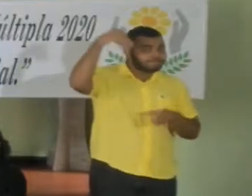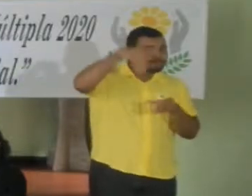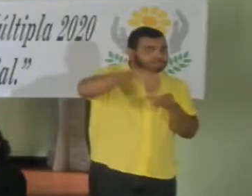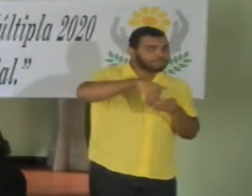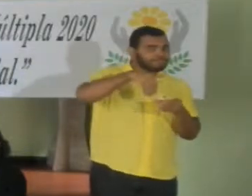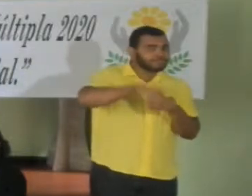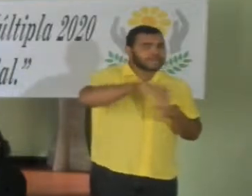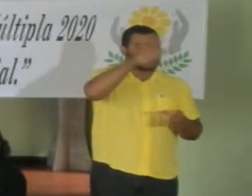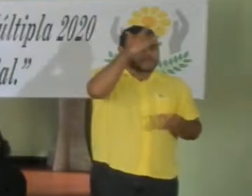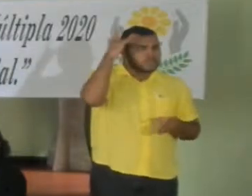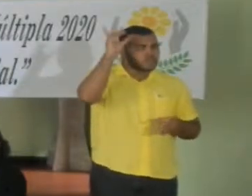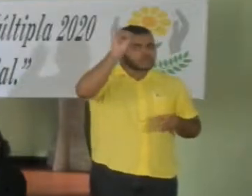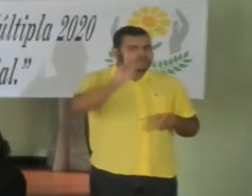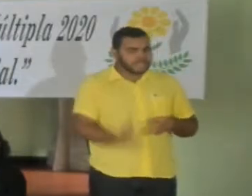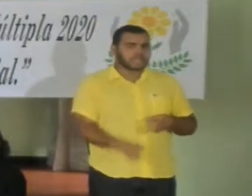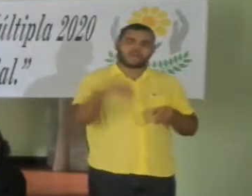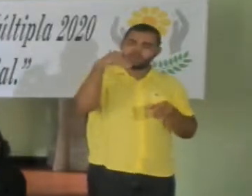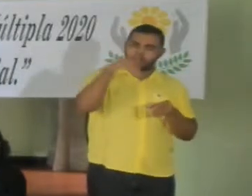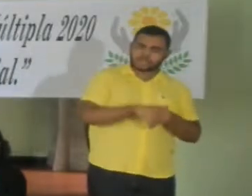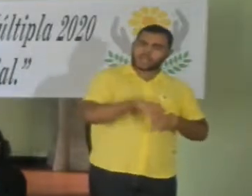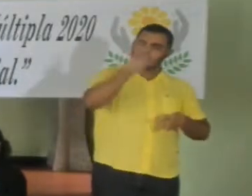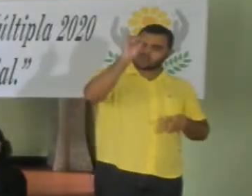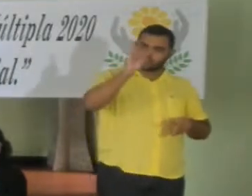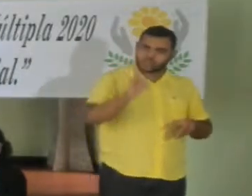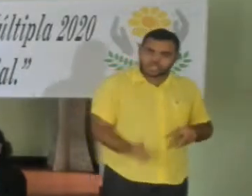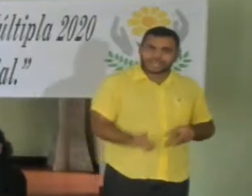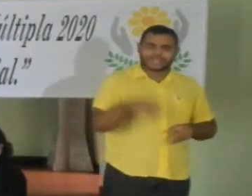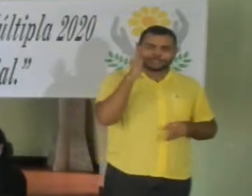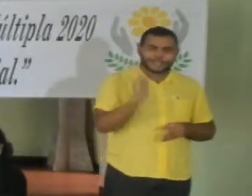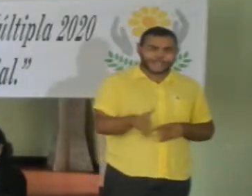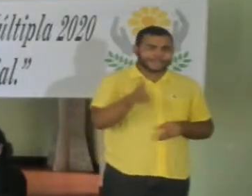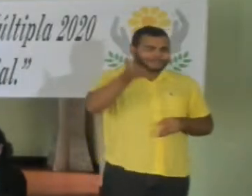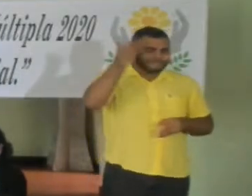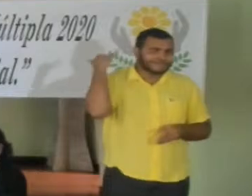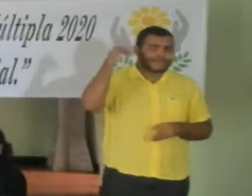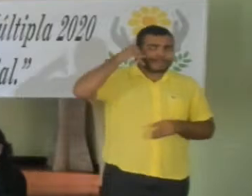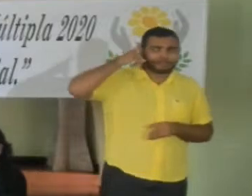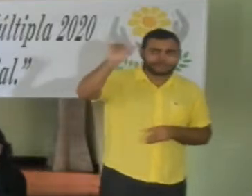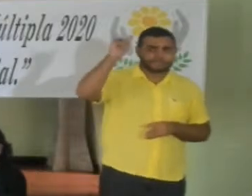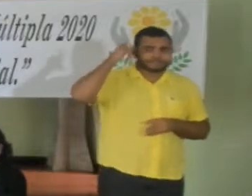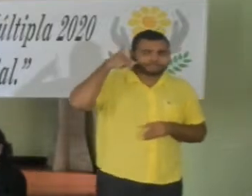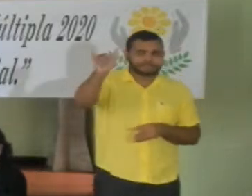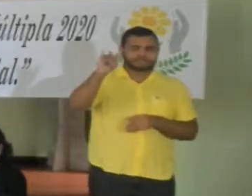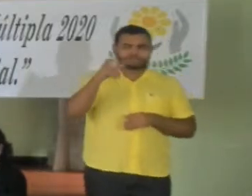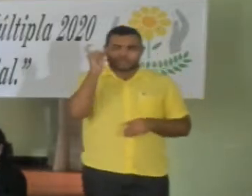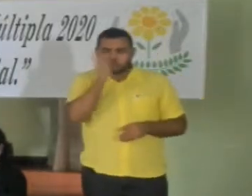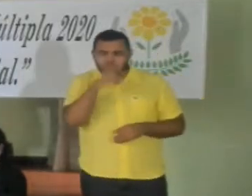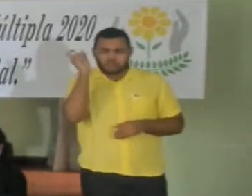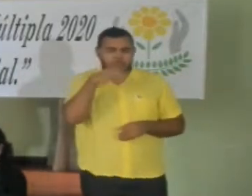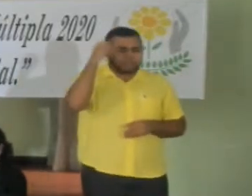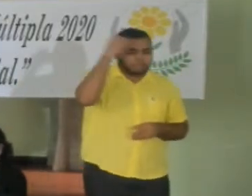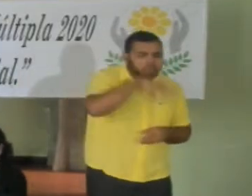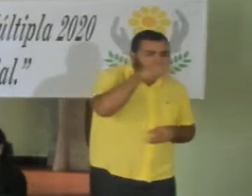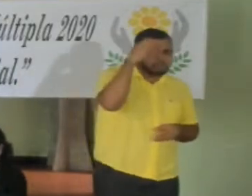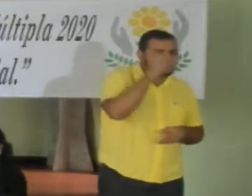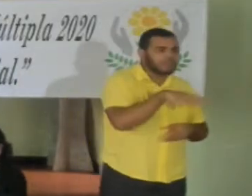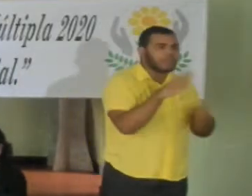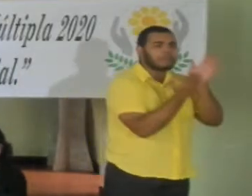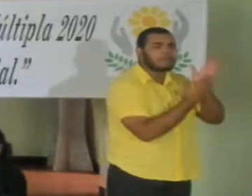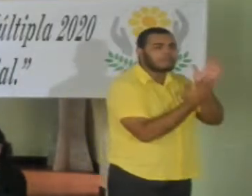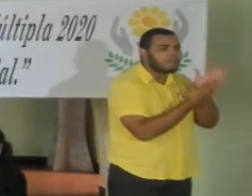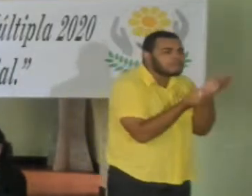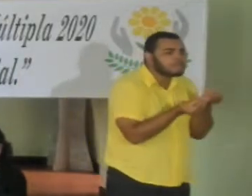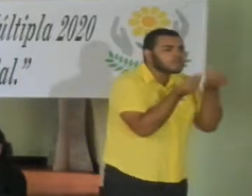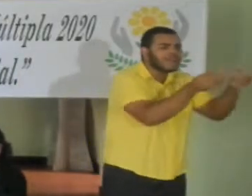Pelas pessoas com deficiência, já foi enganado por político e pessoas e promessas de emprego. Esse é um trabalho